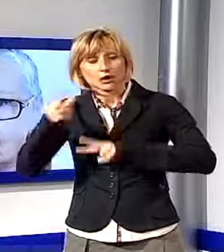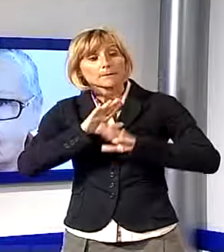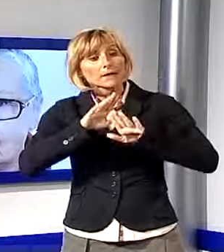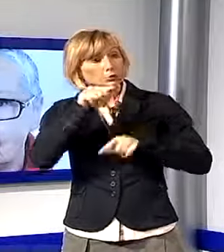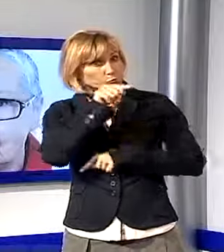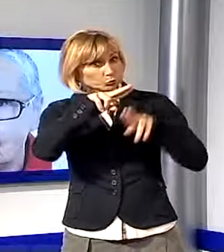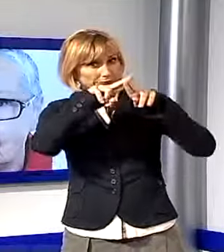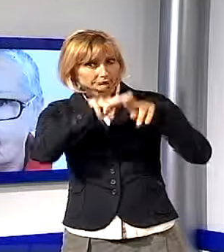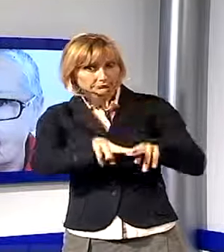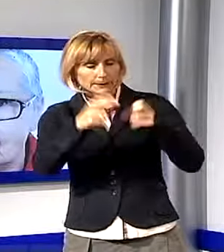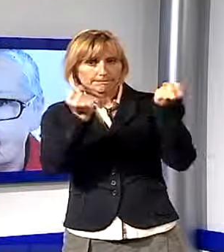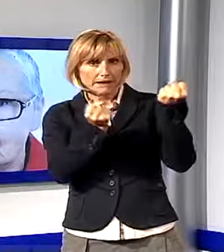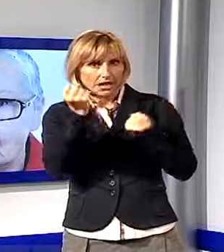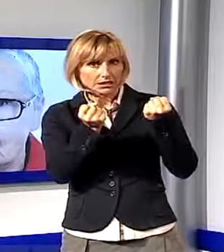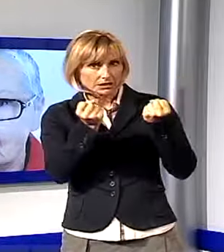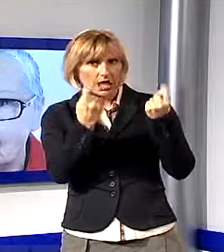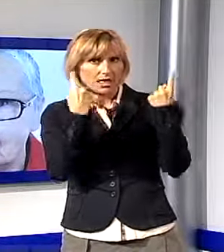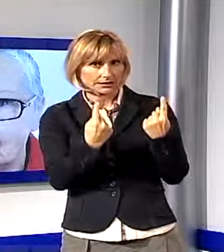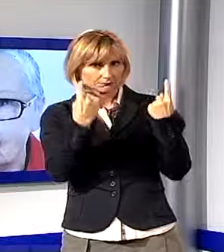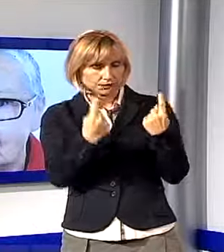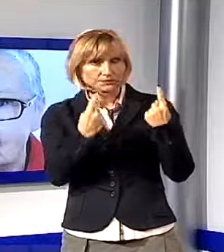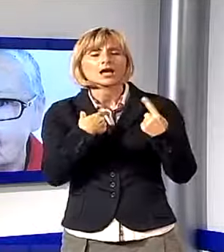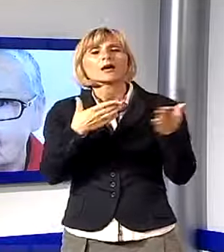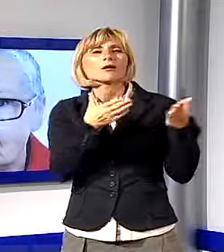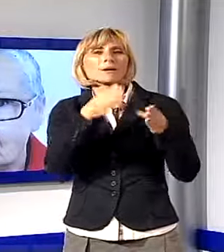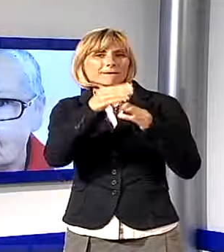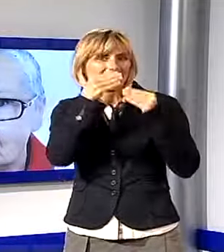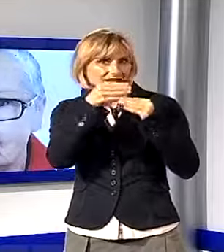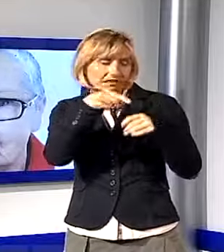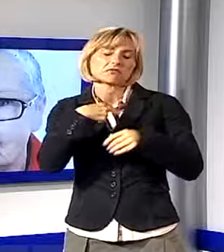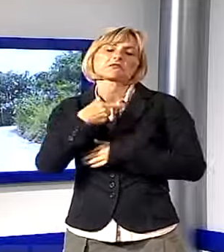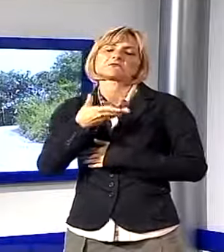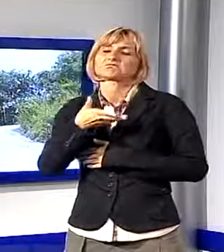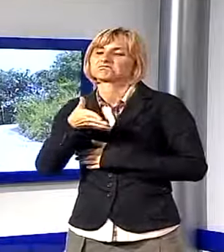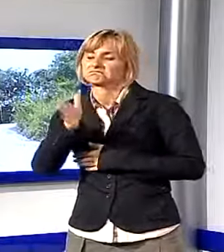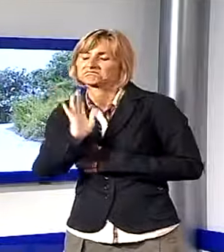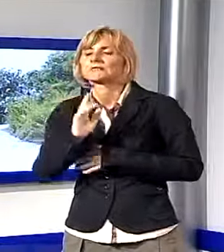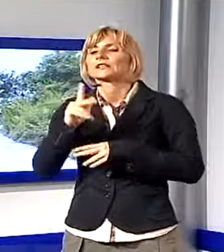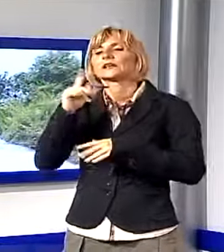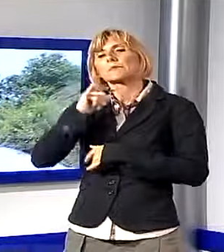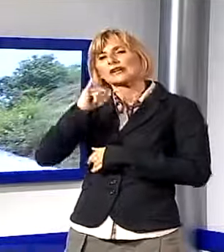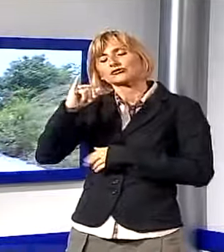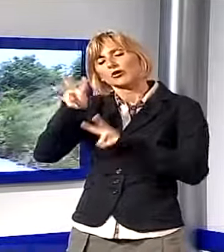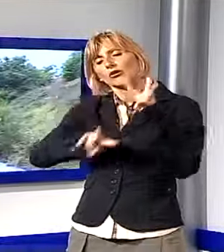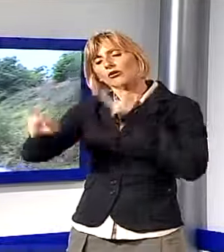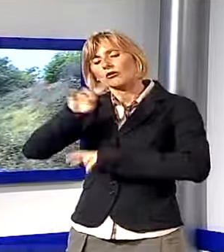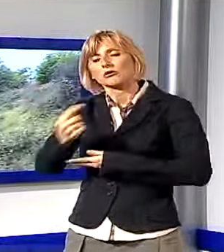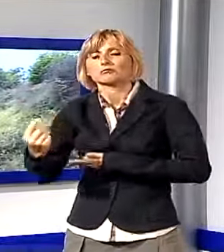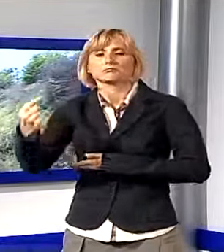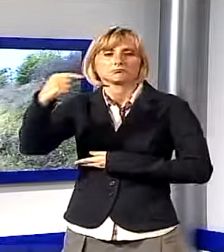e di consumare la merenda che si era portata dietro. Il sessantenne è rimasto a cercare funghi per poco meno di mezz'ora. Quando è tornato, la zia non c'era